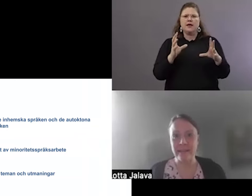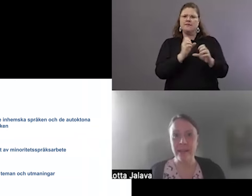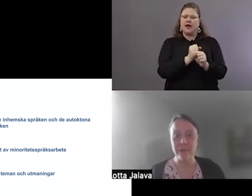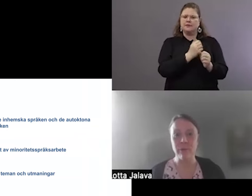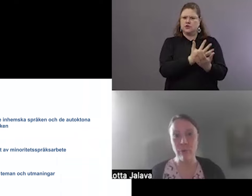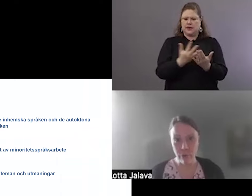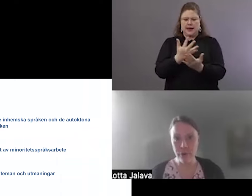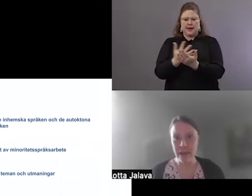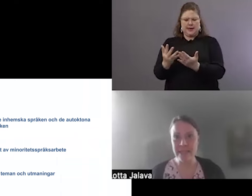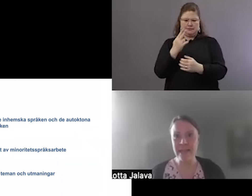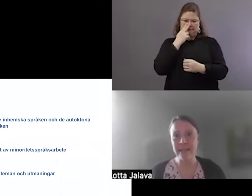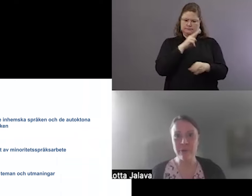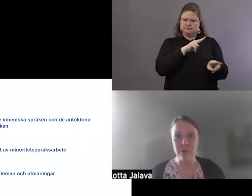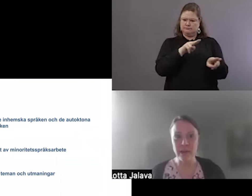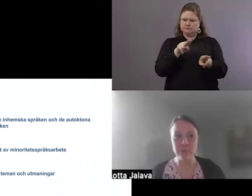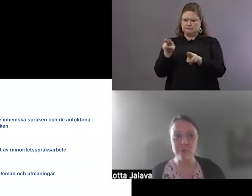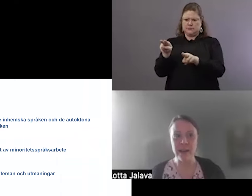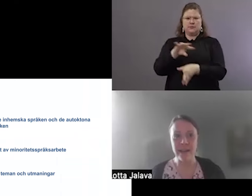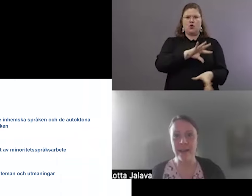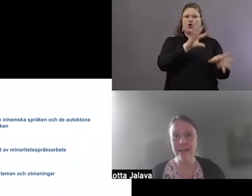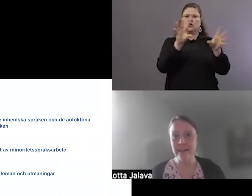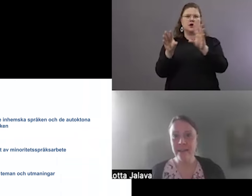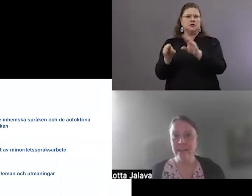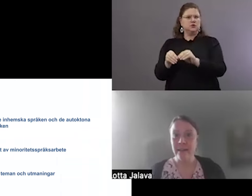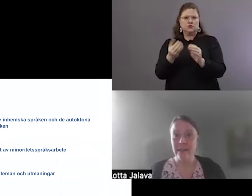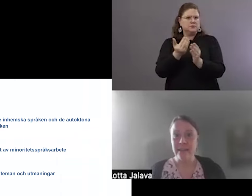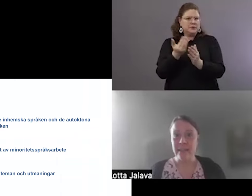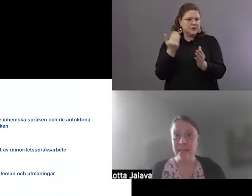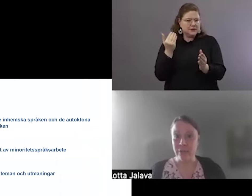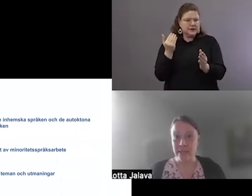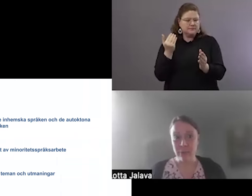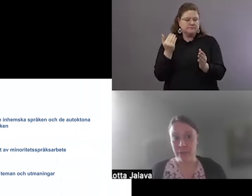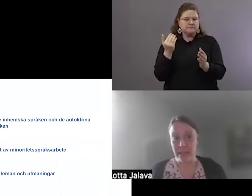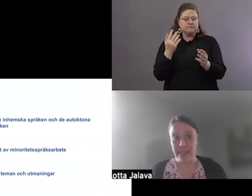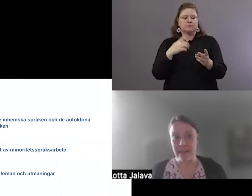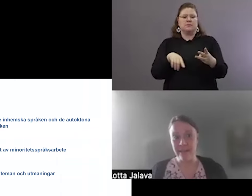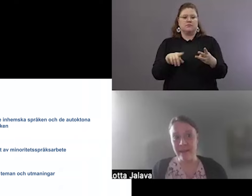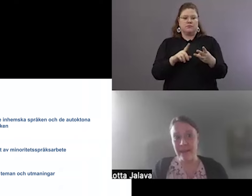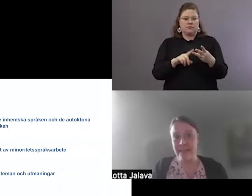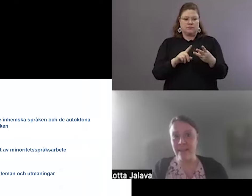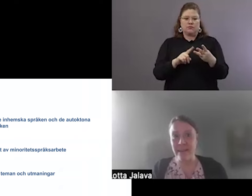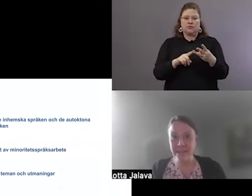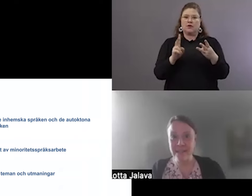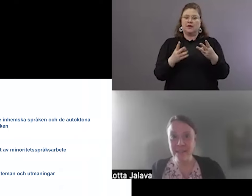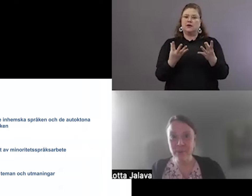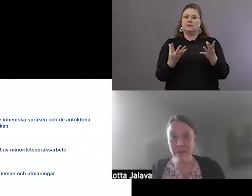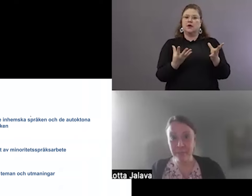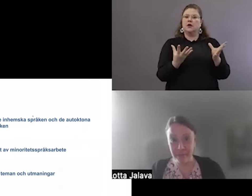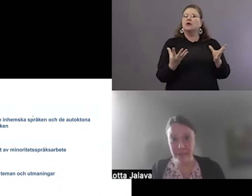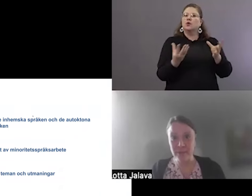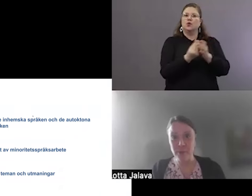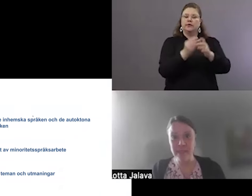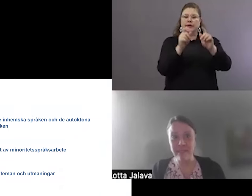Suomessa tarkastellaan kokonaisena tai kokonaiskuvana, ja sitten kerron niistä yhteisistä aiheista ja haasteista,